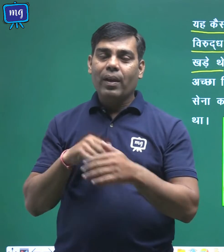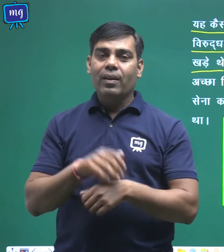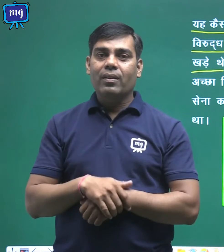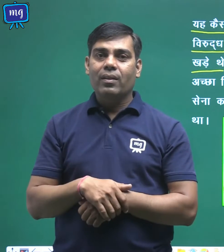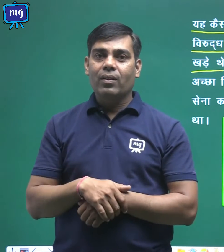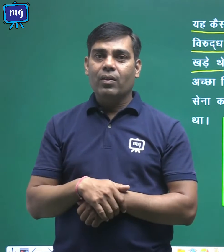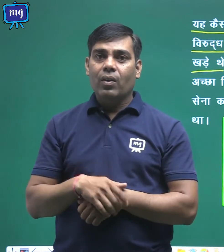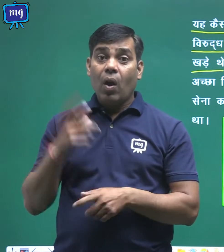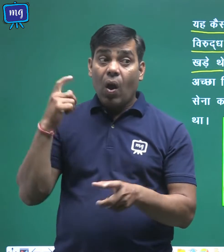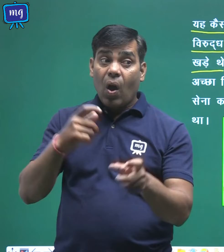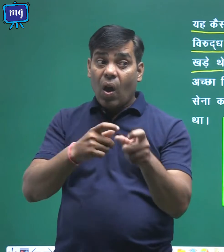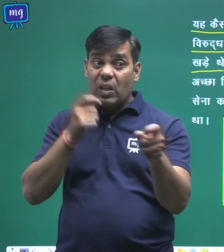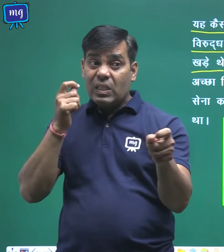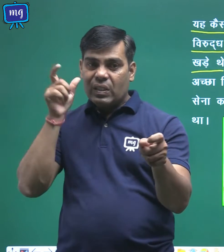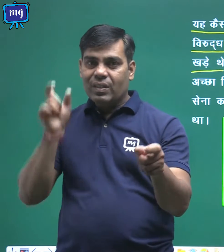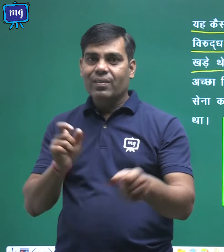अर्जुन